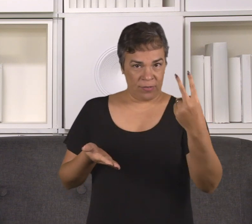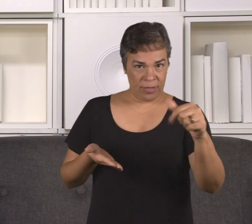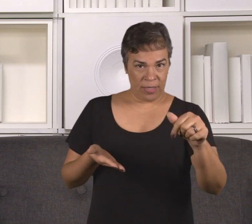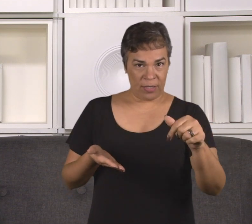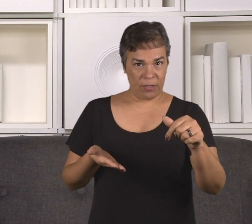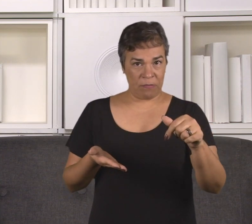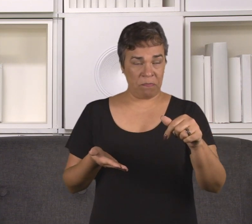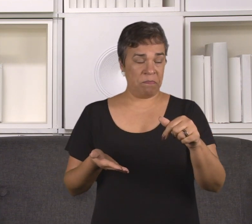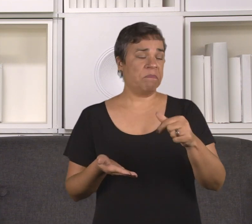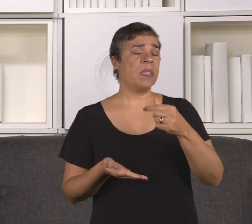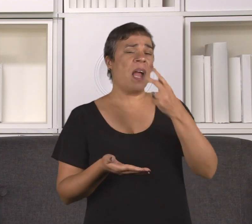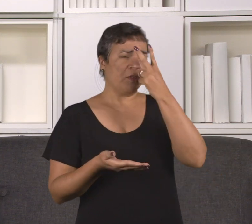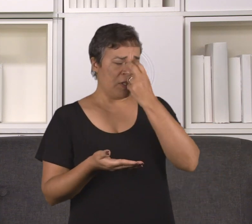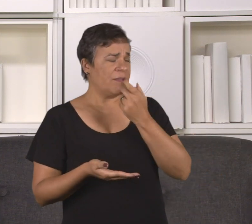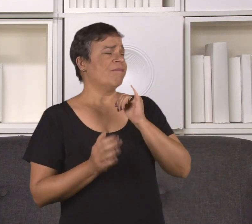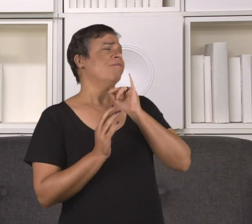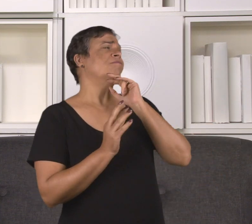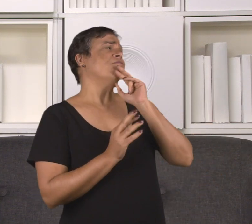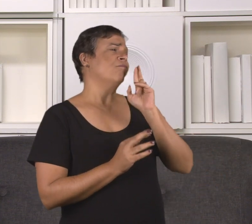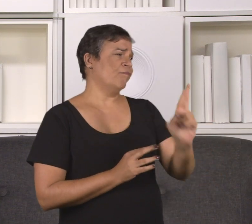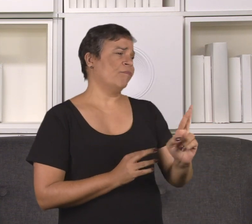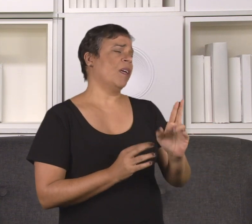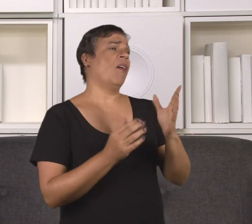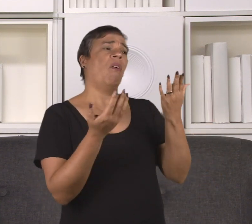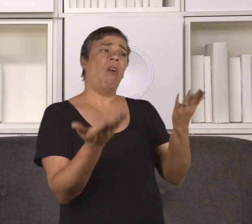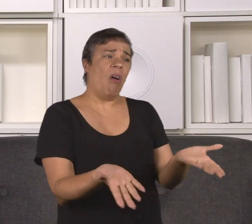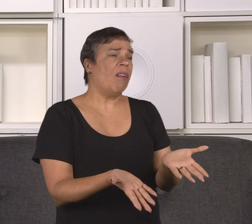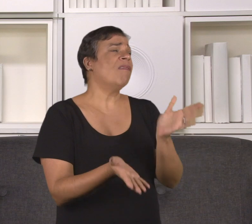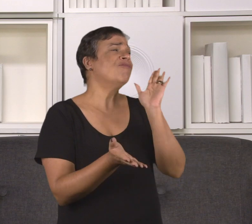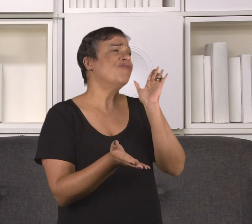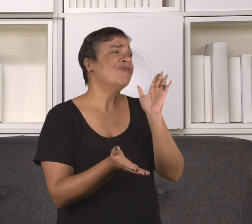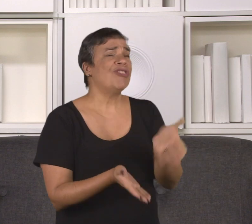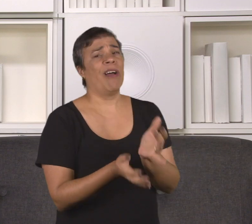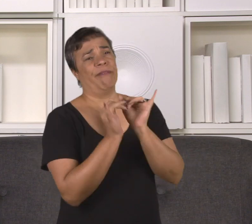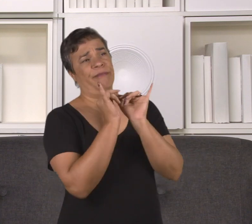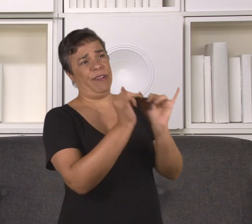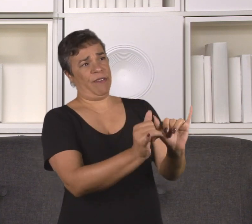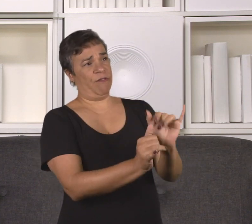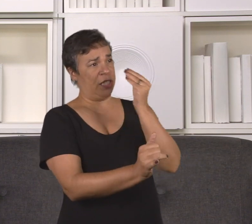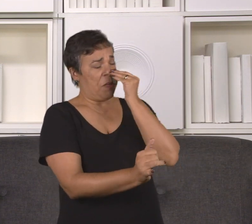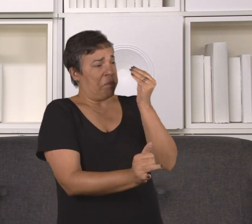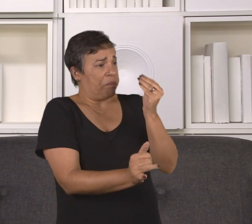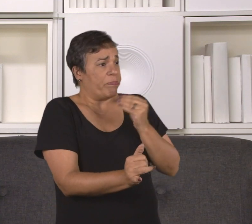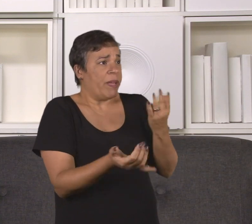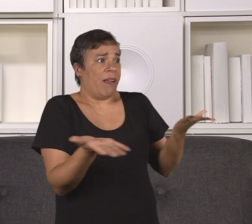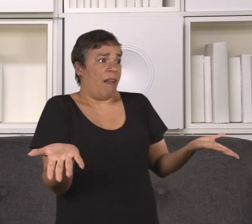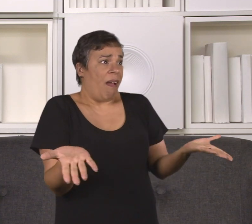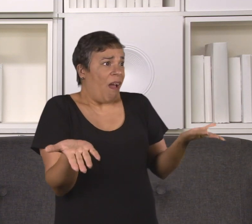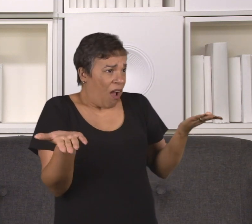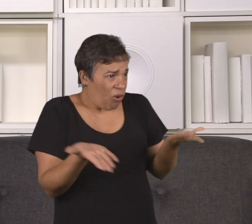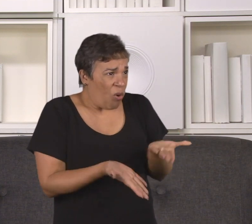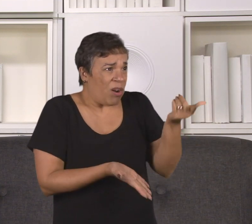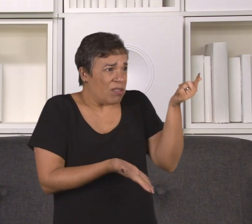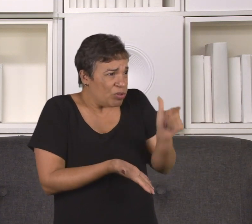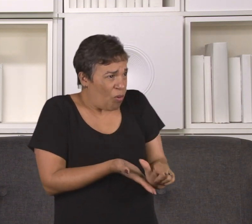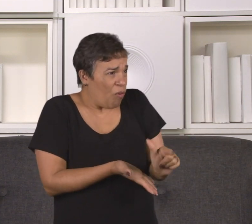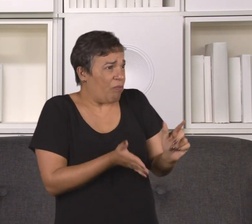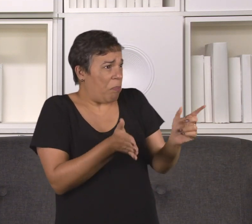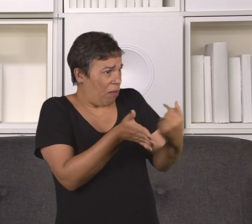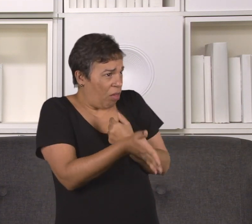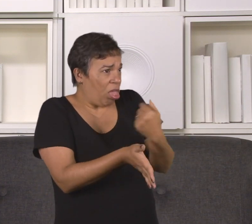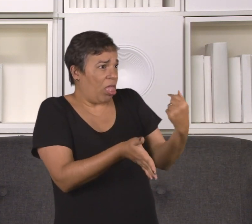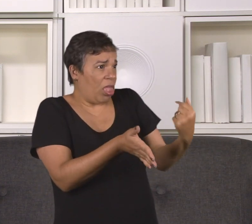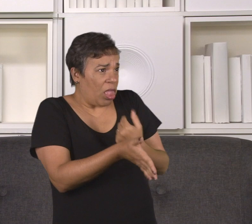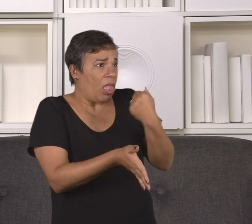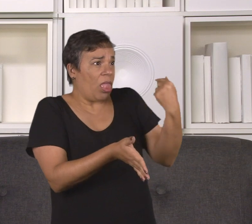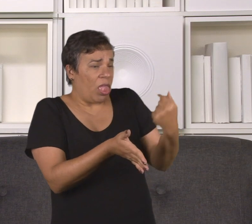responde assim, olha, eu já disse a vocês e vocês não me deram ouvidos. Por que é que vocês querem falar comigo outra vez? Acaso